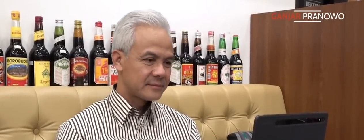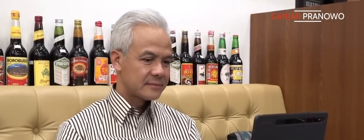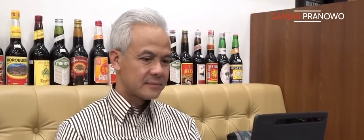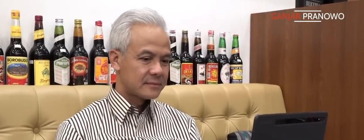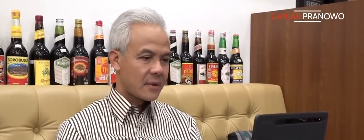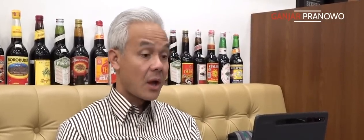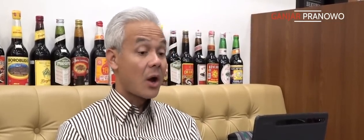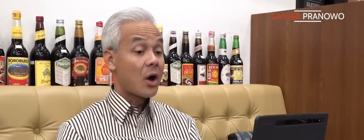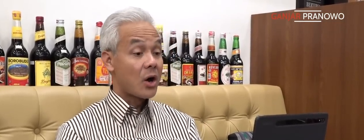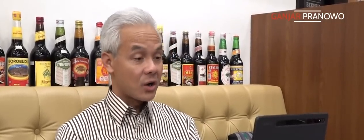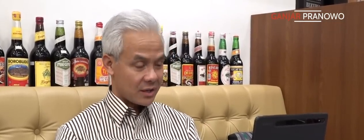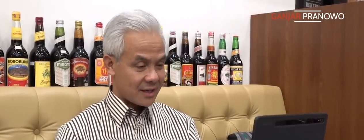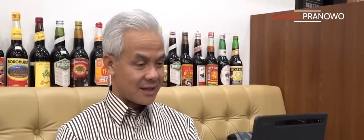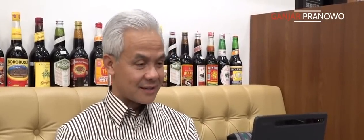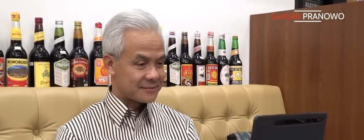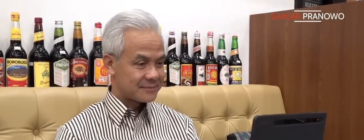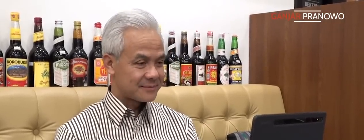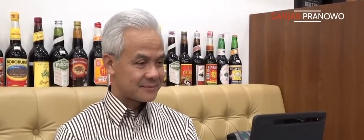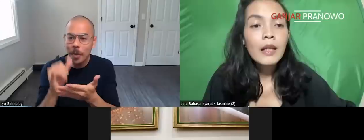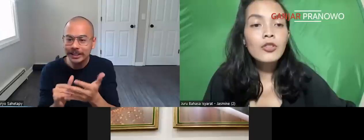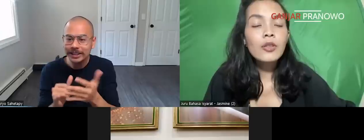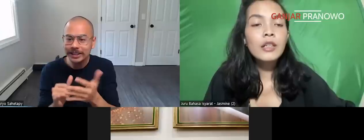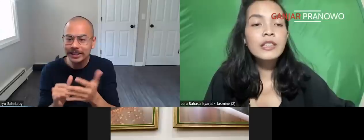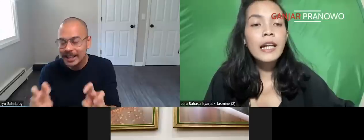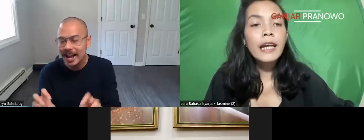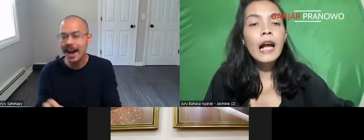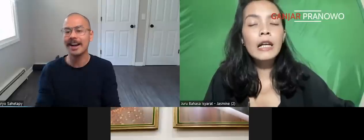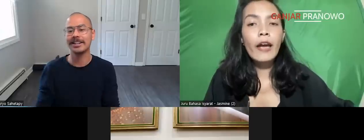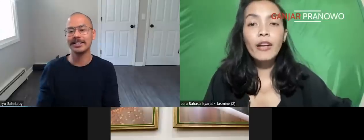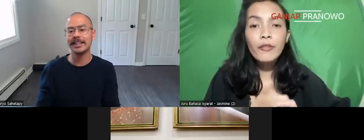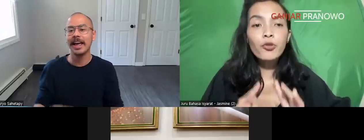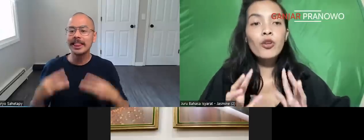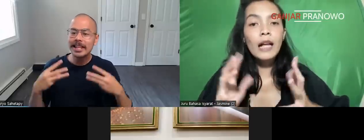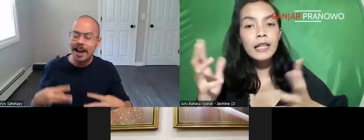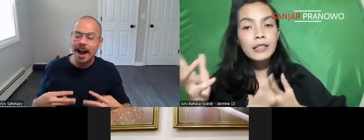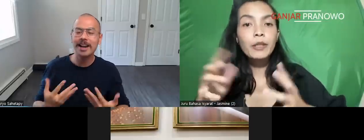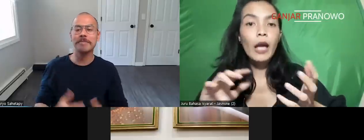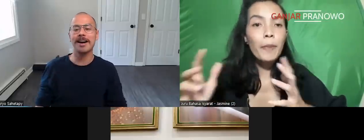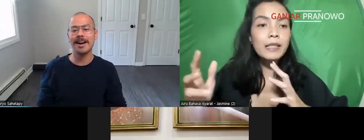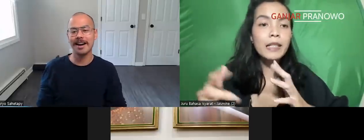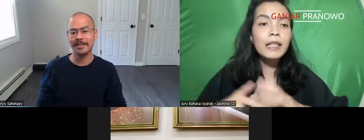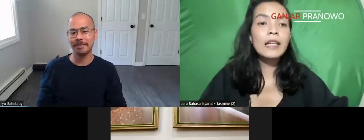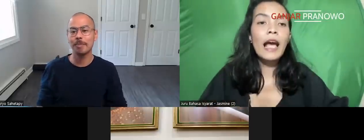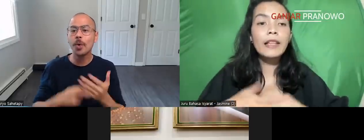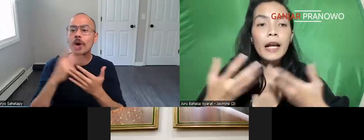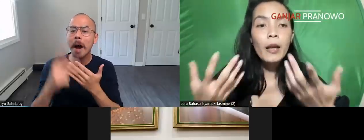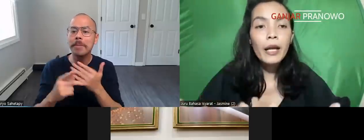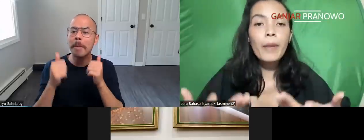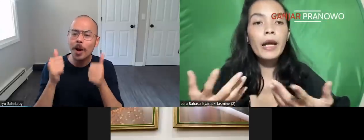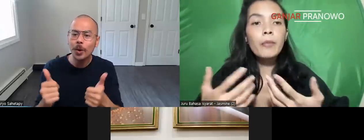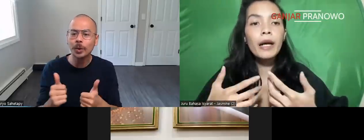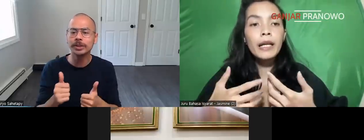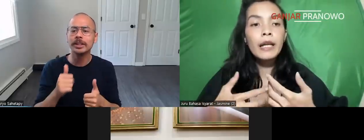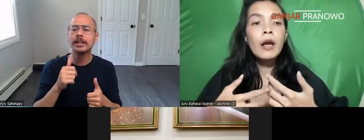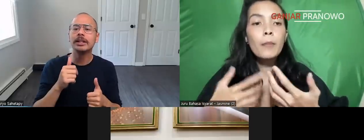dan juga mentoring ee cara yang efektif tuh ngajar seperti apa sih etikanya